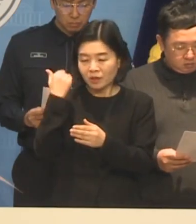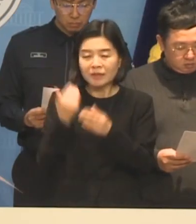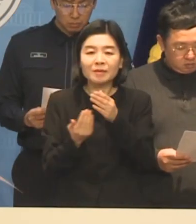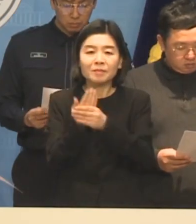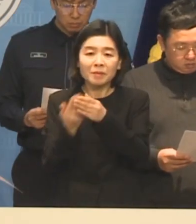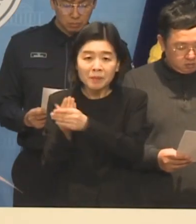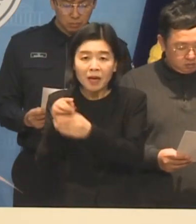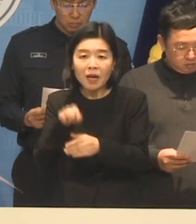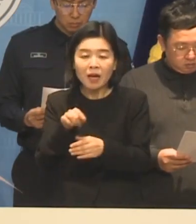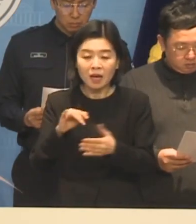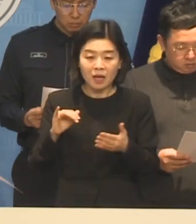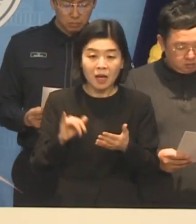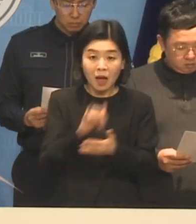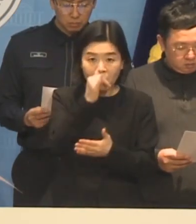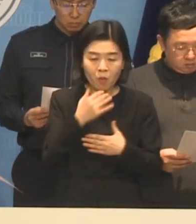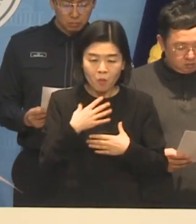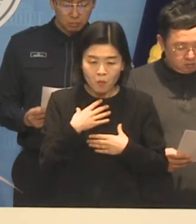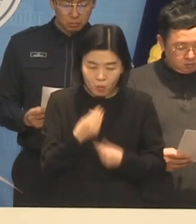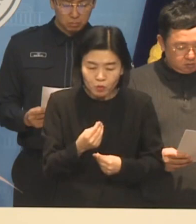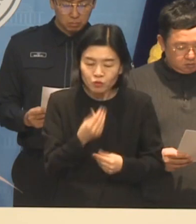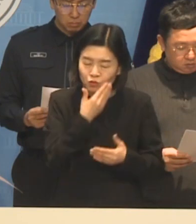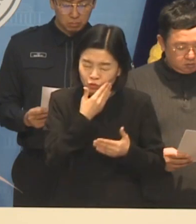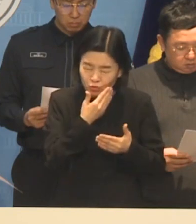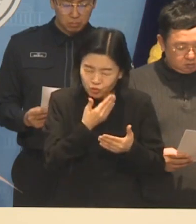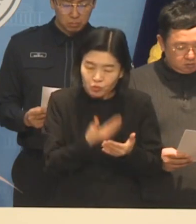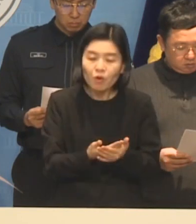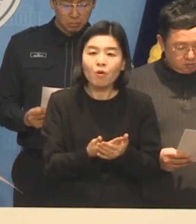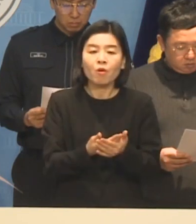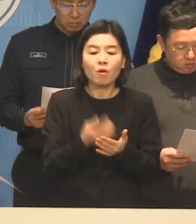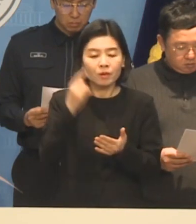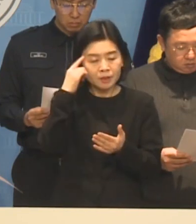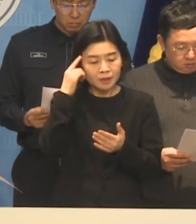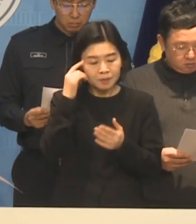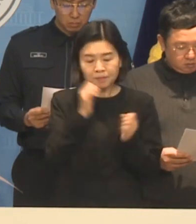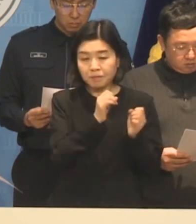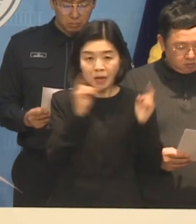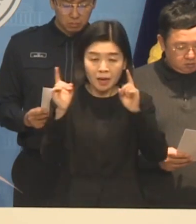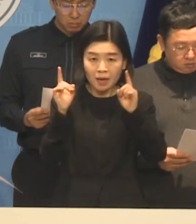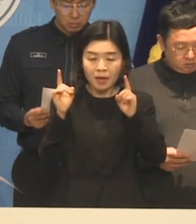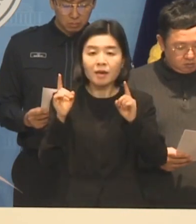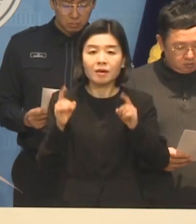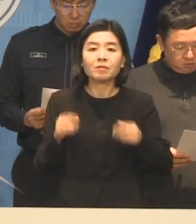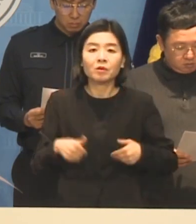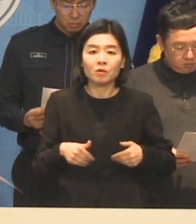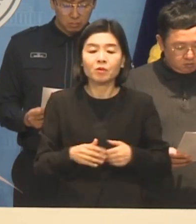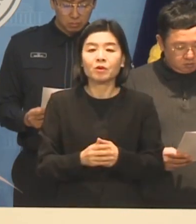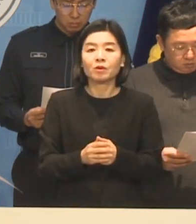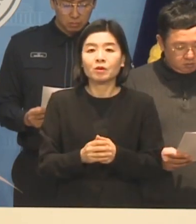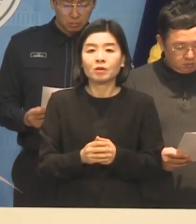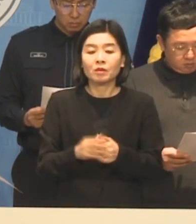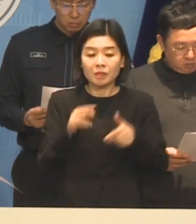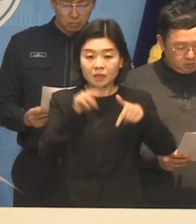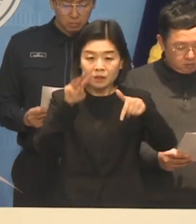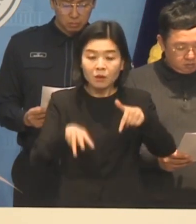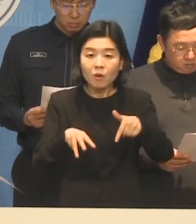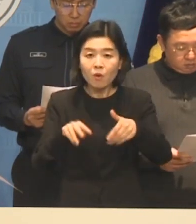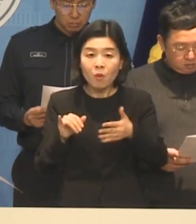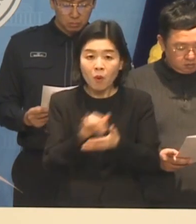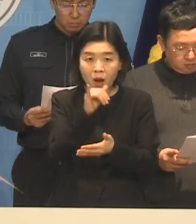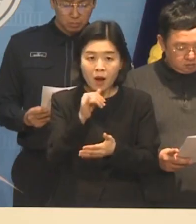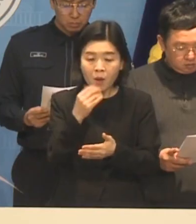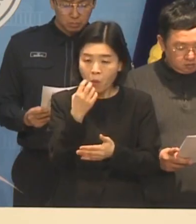항공보안과 안전관리의 중요성을 다시금 각인시켜주고 있으며 지속적으로 발생하고 있는 인천공항의